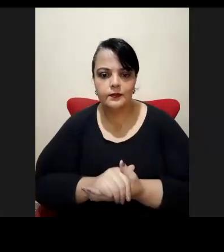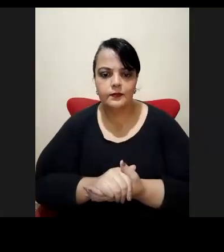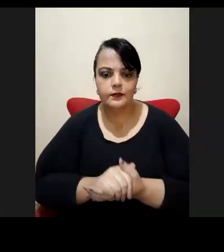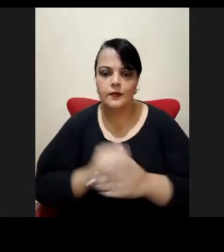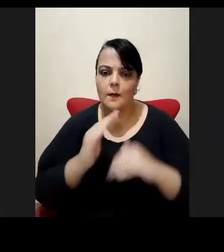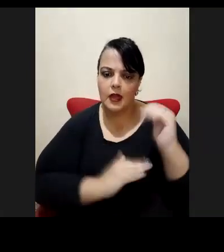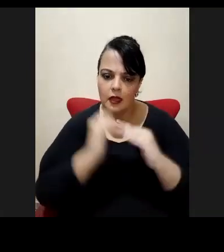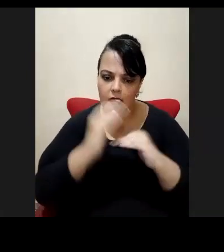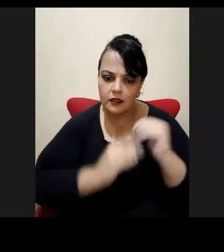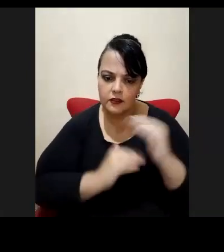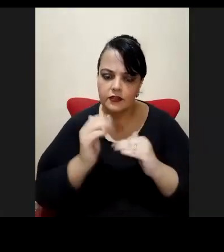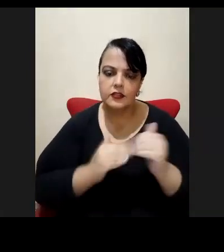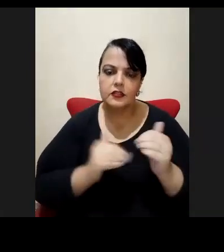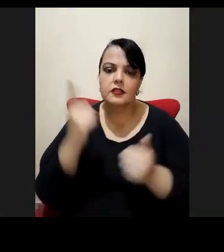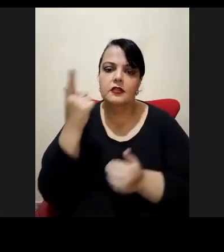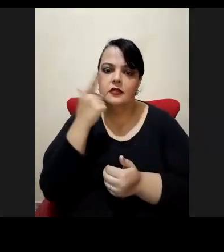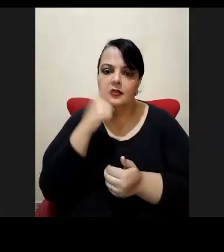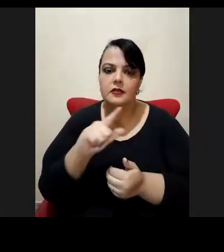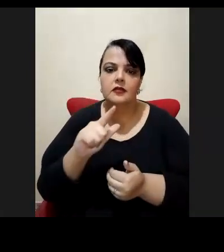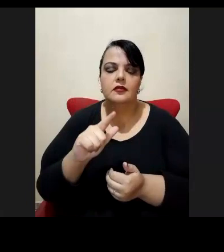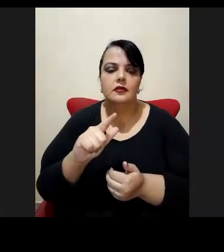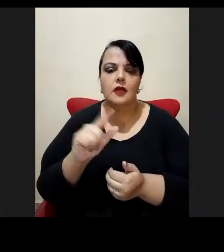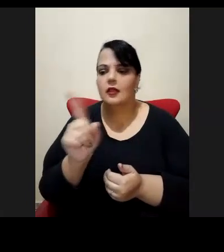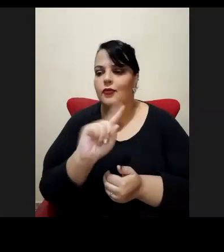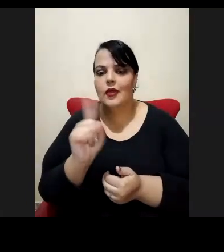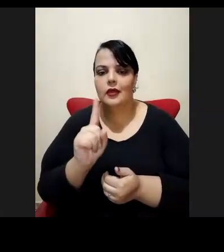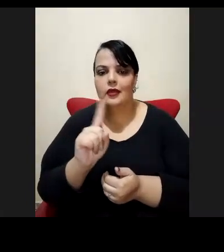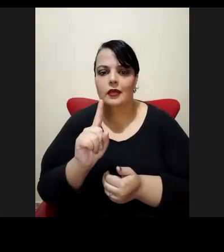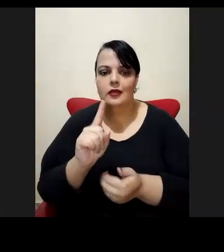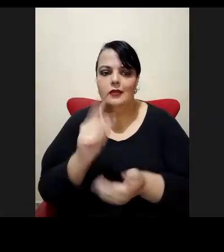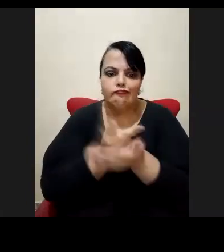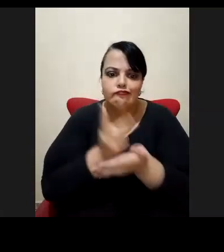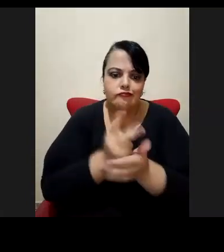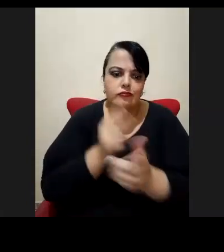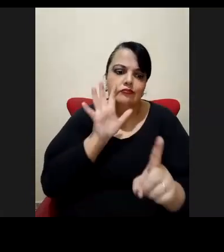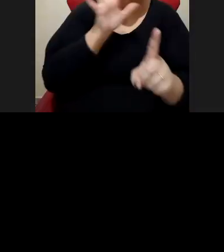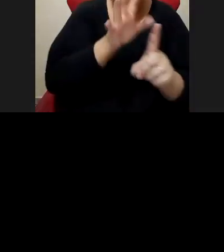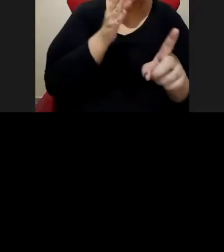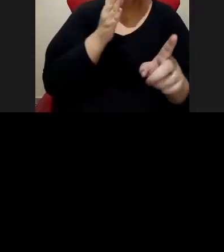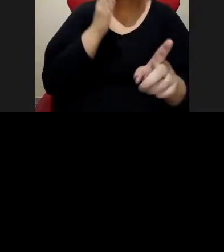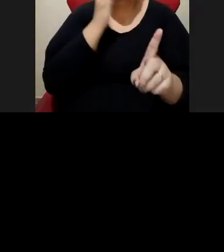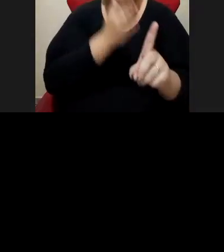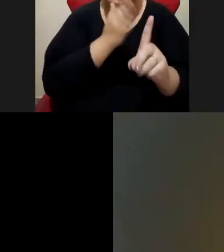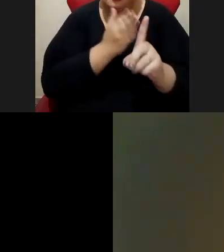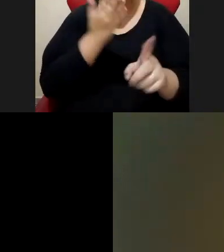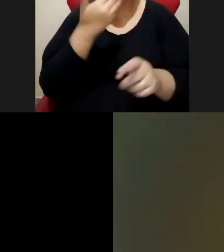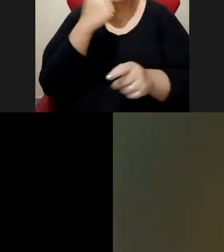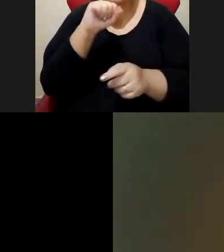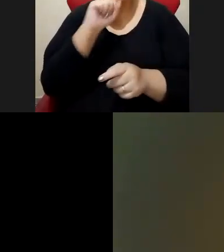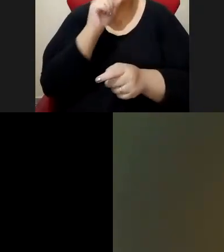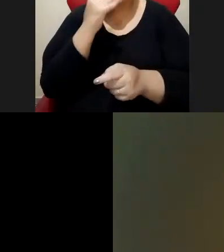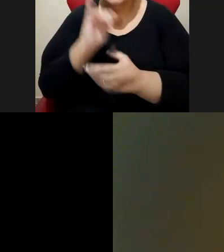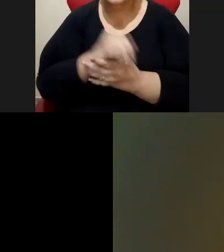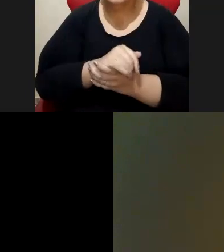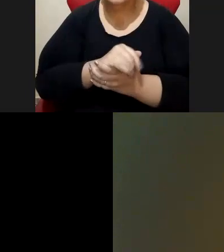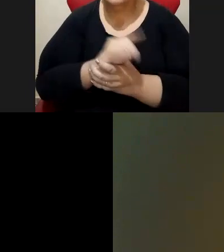atitudes que possam resolvê-lo, não dependendo tanto dessa figura, né, dos pais que estão ali sempre. Óbvio que isso não é tão